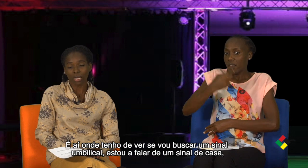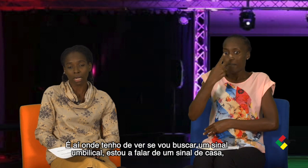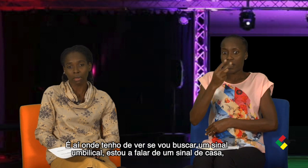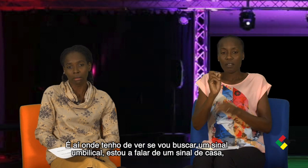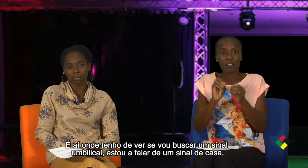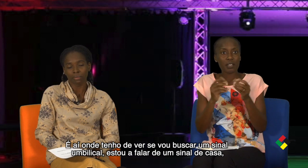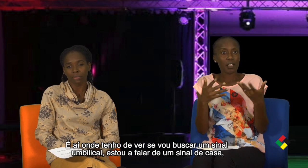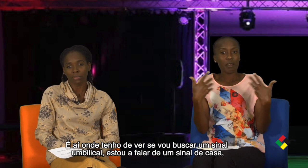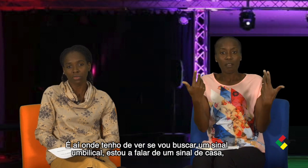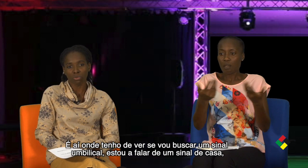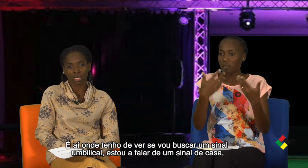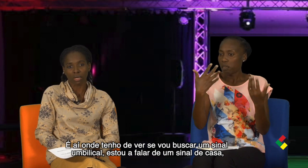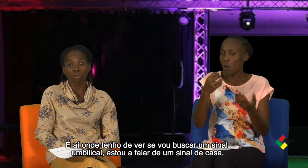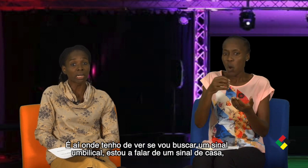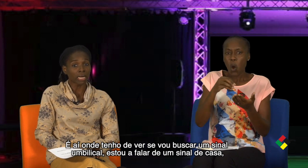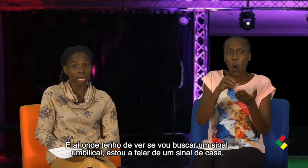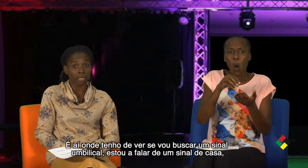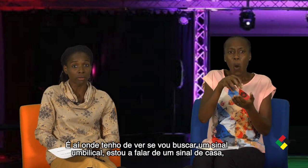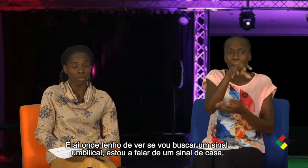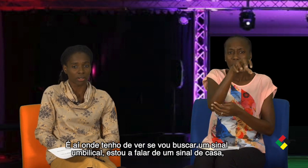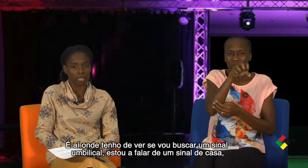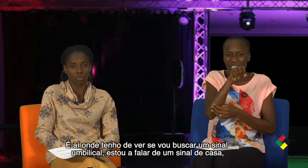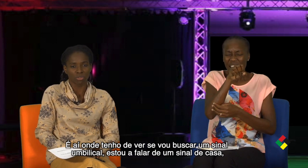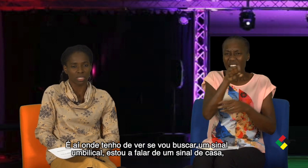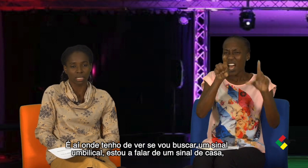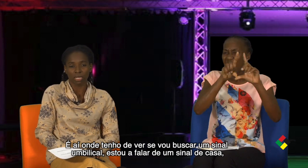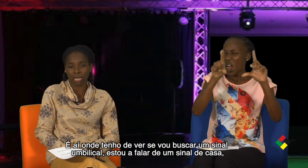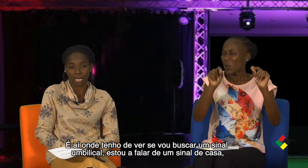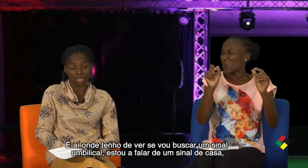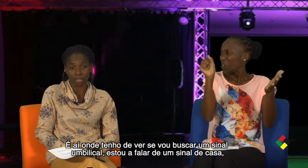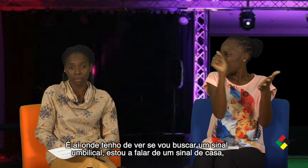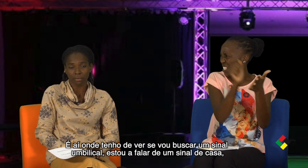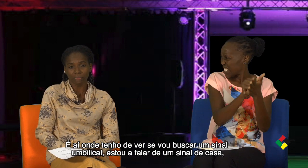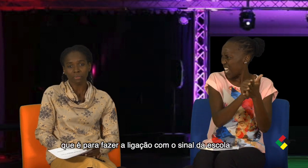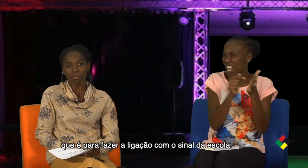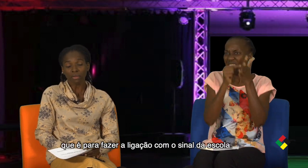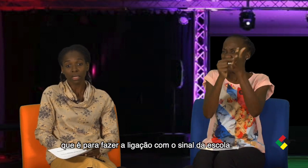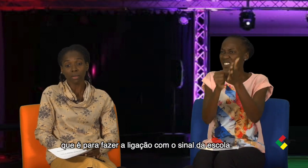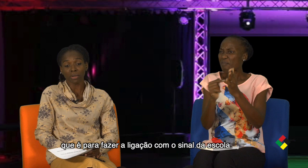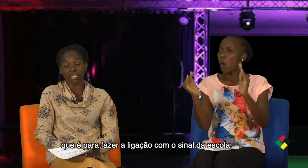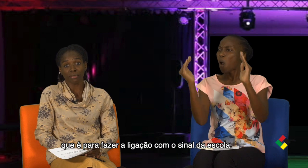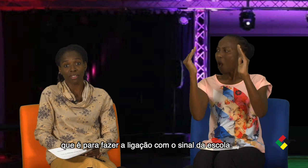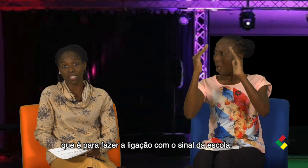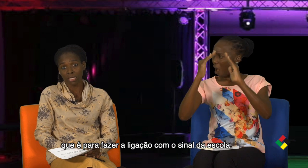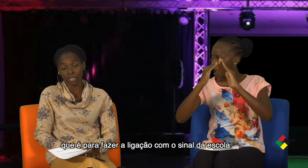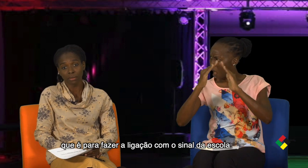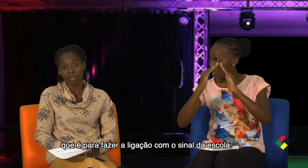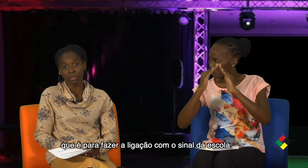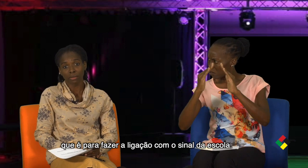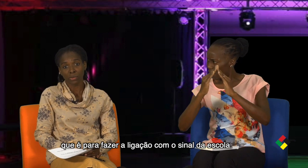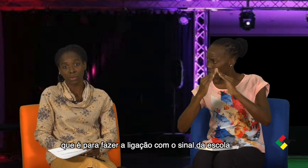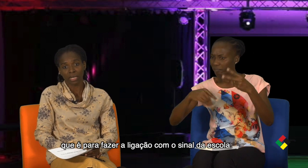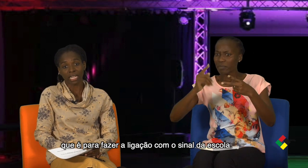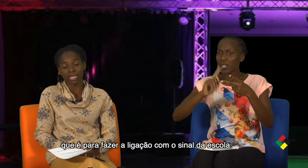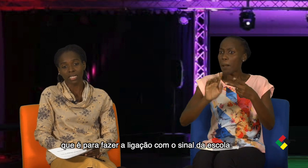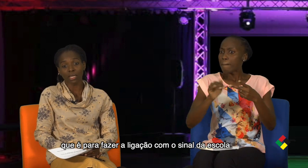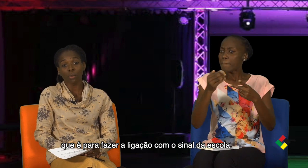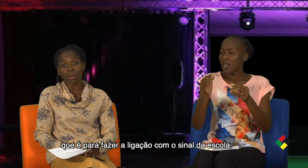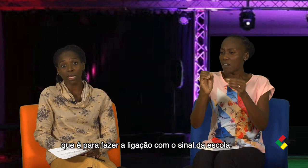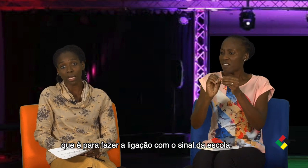sinal, vamos lá, umbilical, estou a falar de um sinal de casa, que é para já fazer, não é, a ligação com aquela